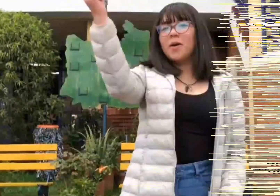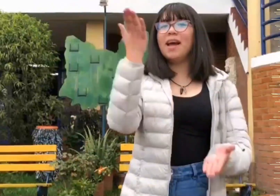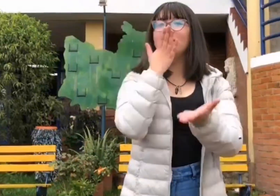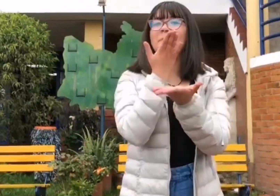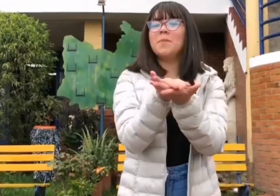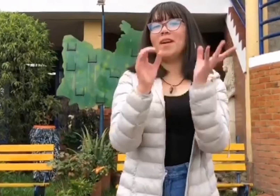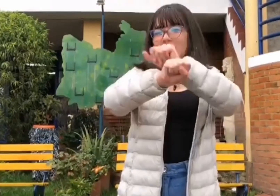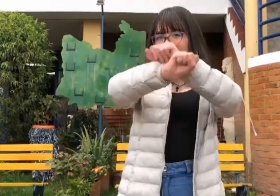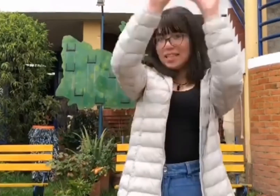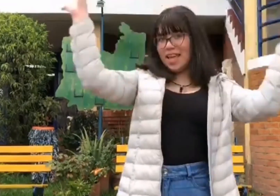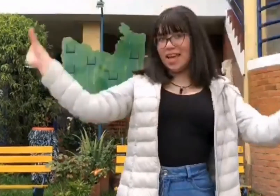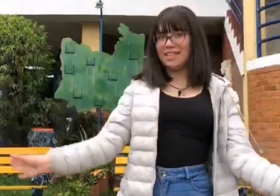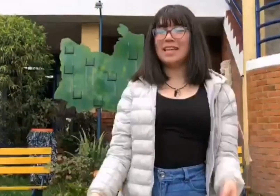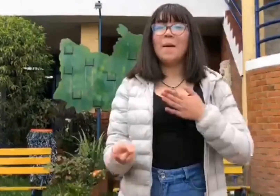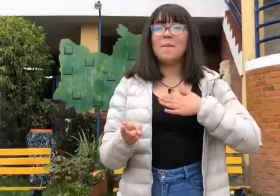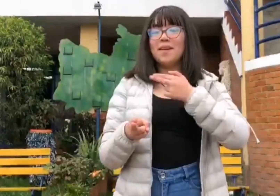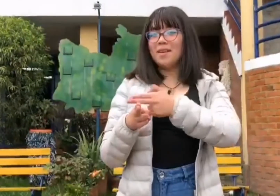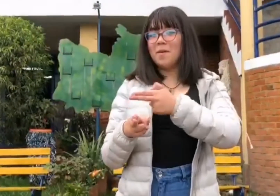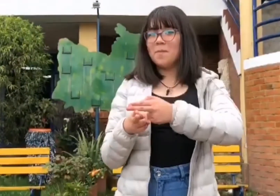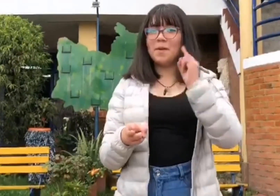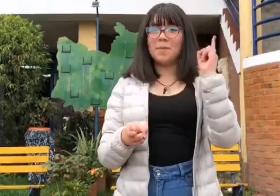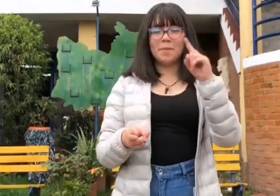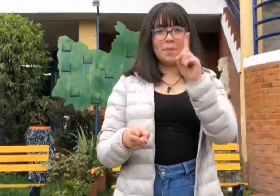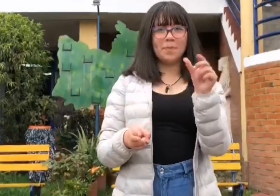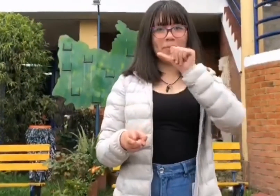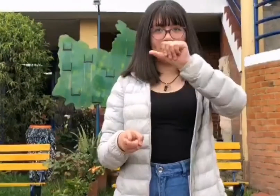Hola, buenos días. Mi nombre